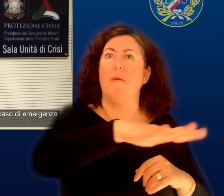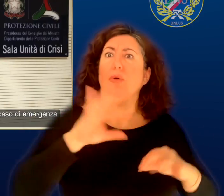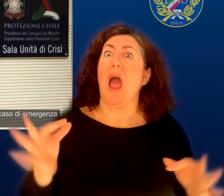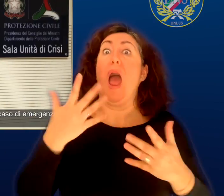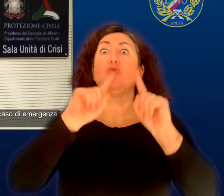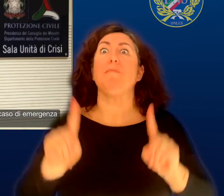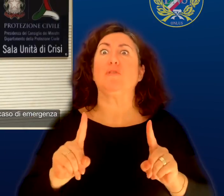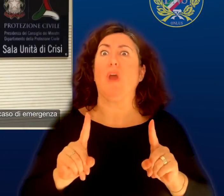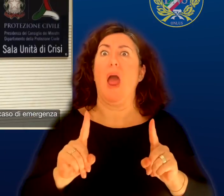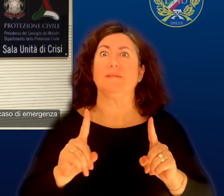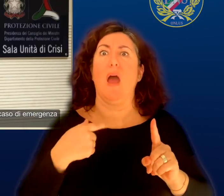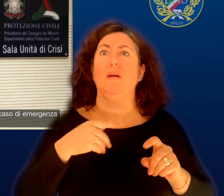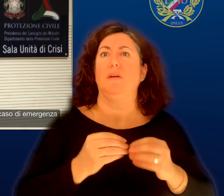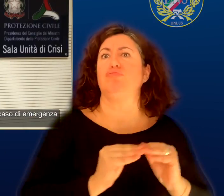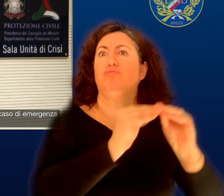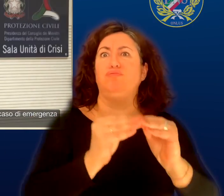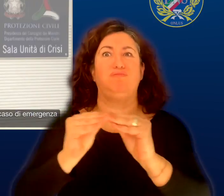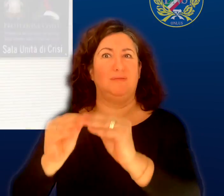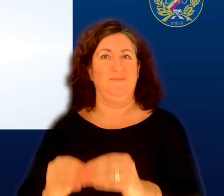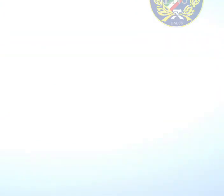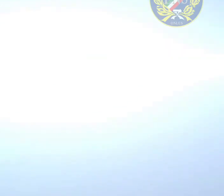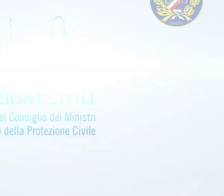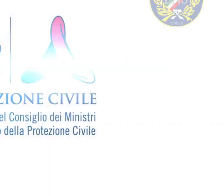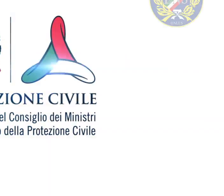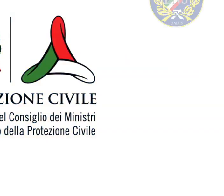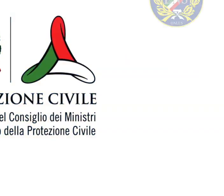campali che in caso di emergenza possono essere impiegate.